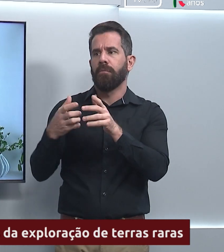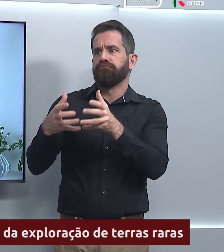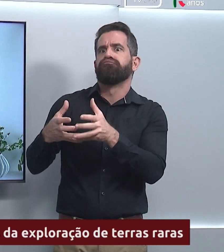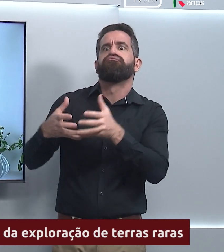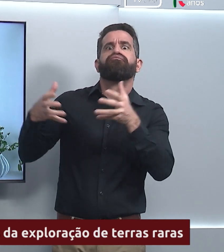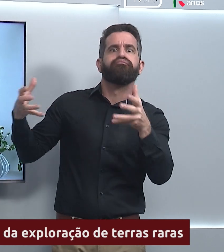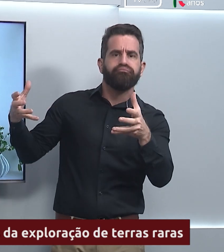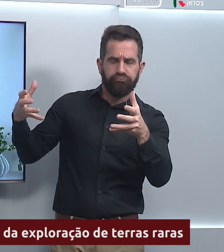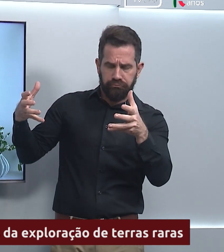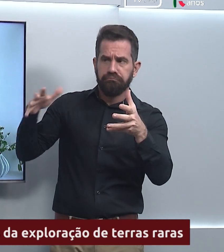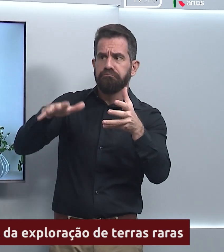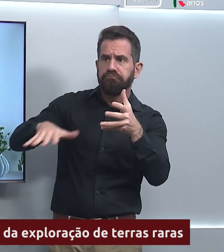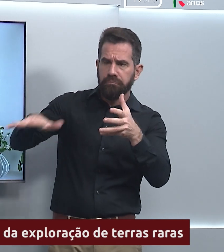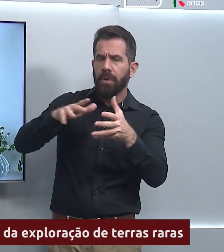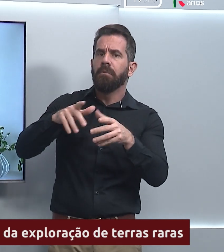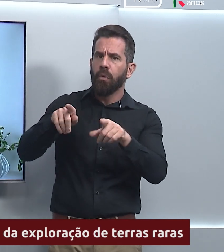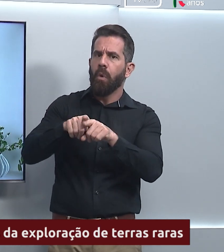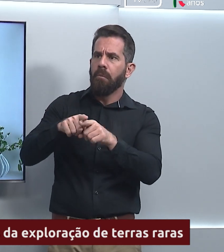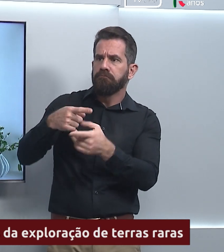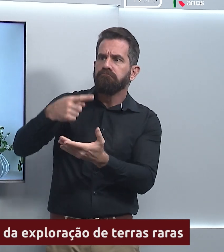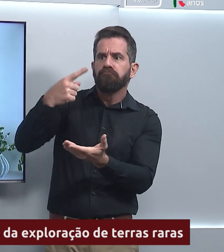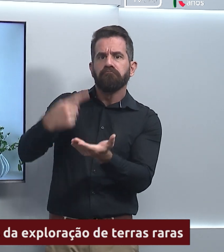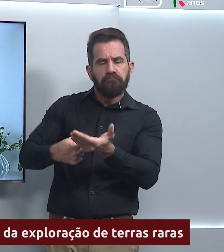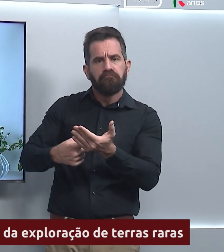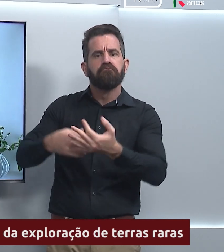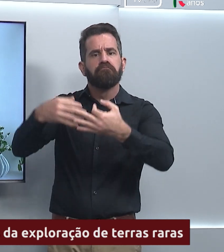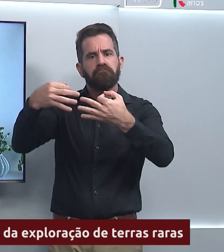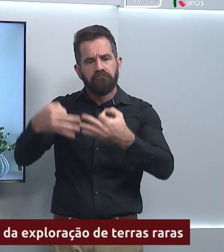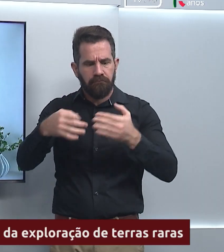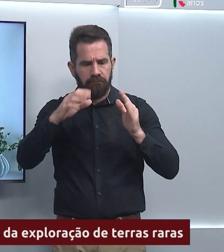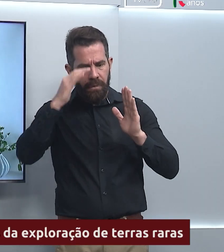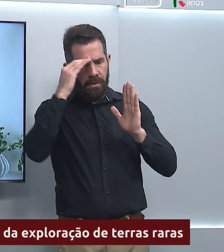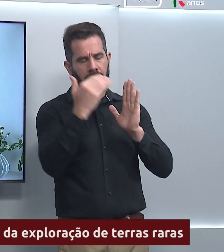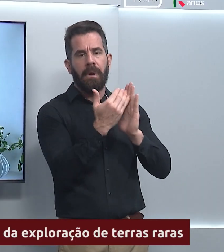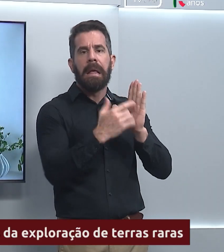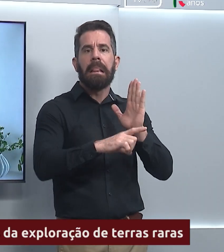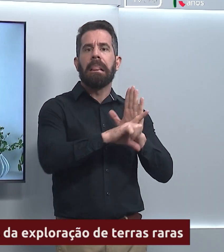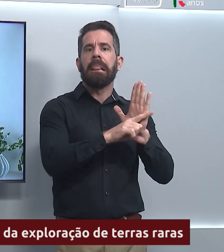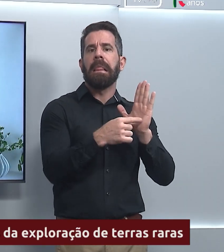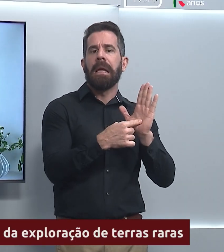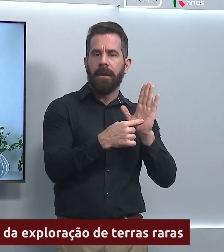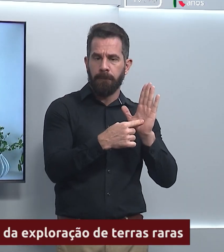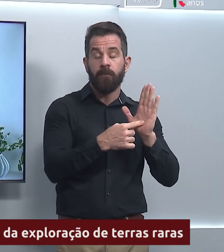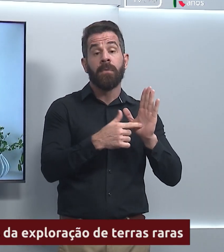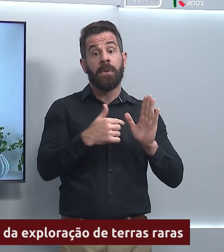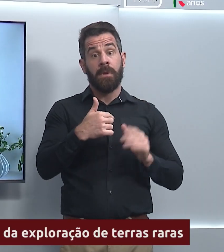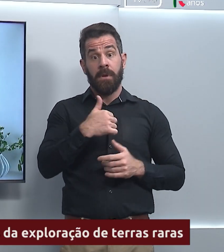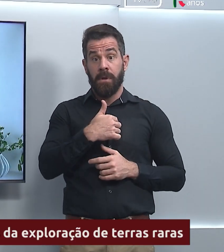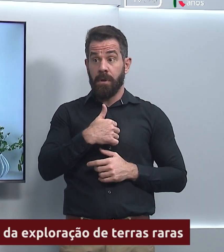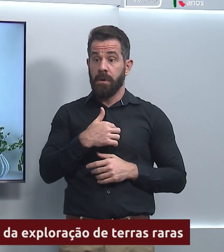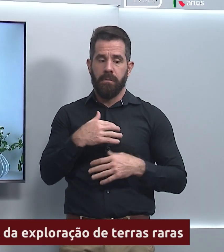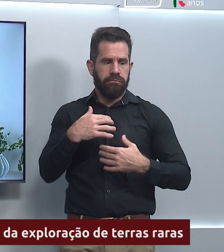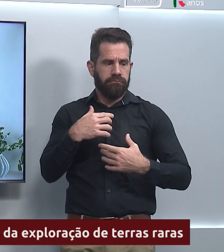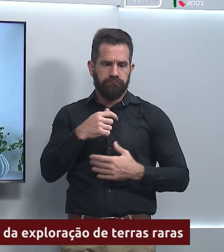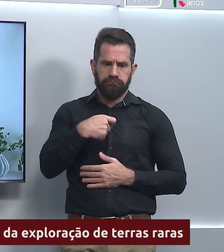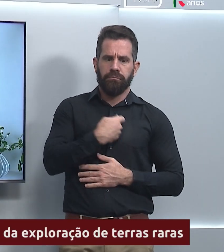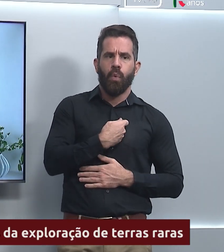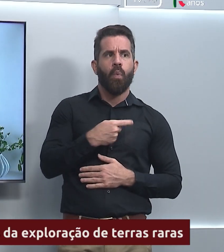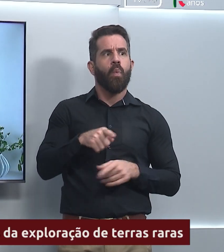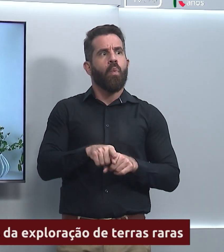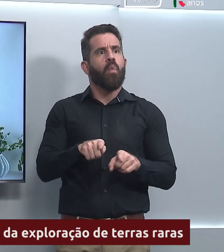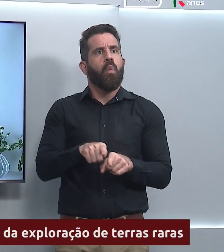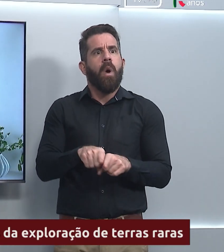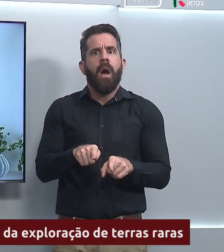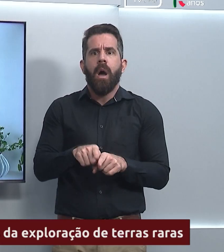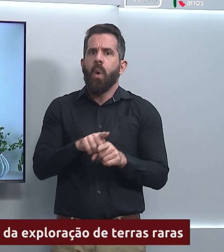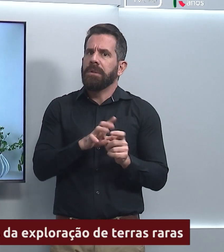porte são muito comprometidas em atender a legislação. Tá? Então, eu tenho total segurança em afirmar